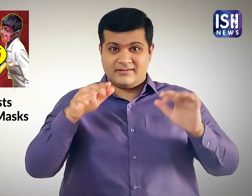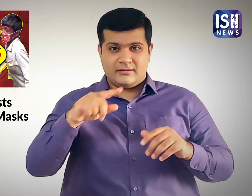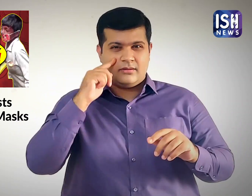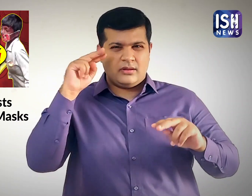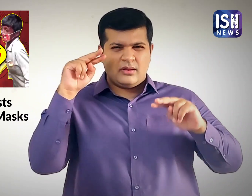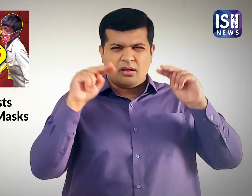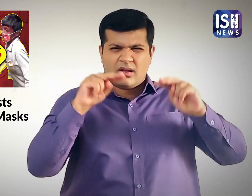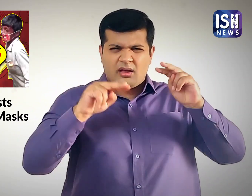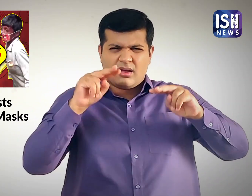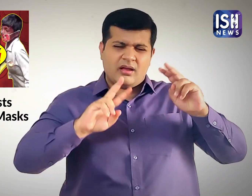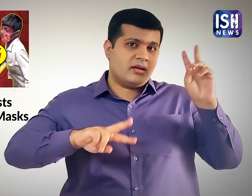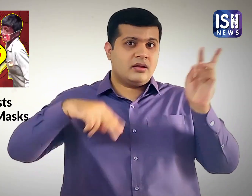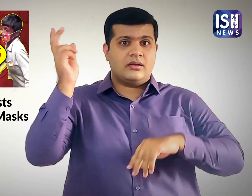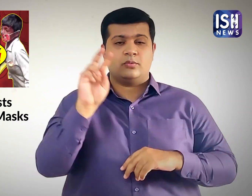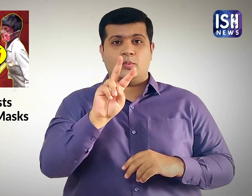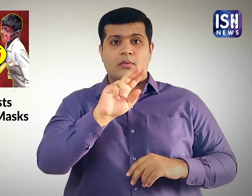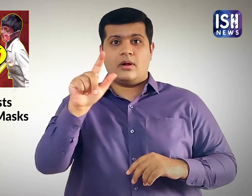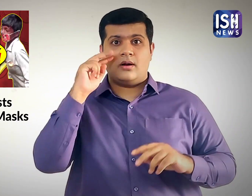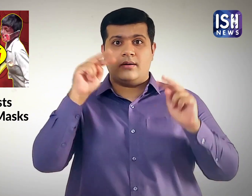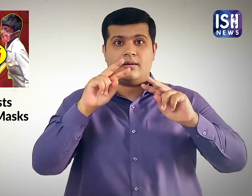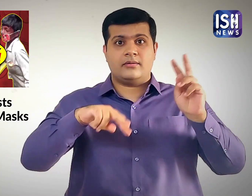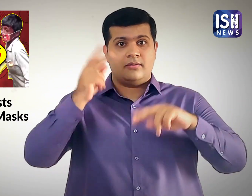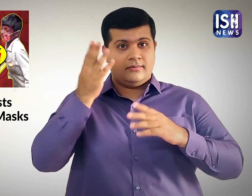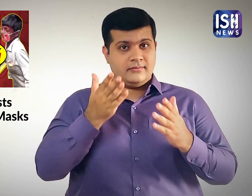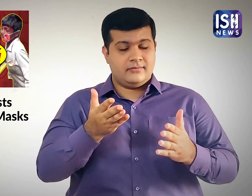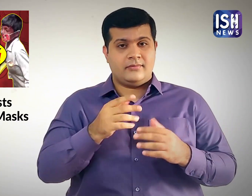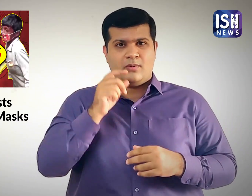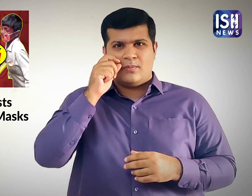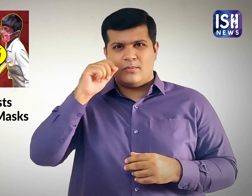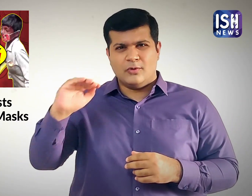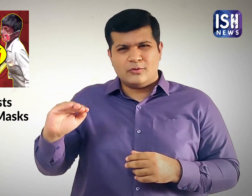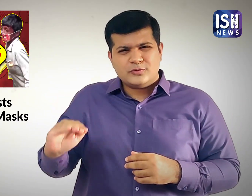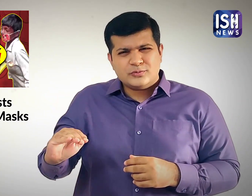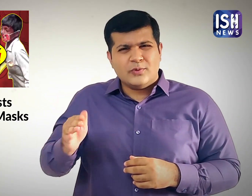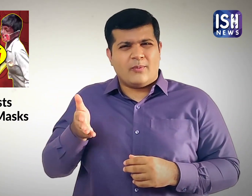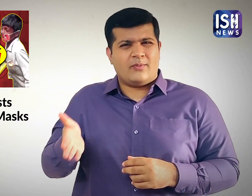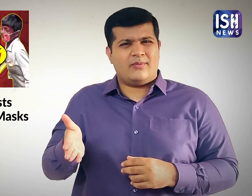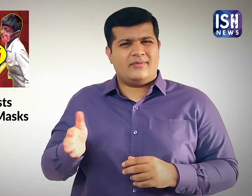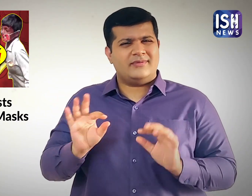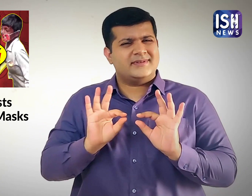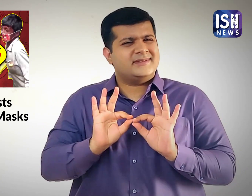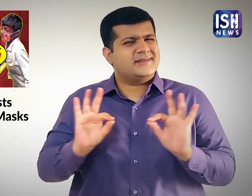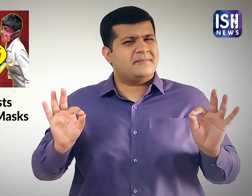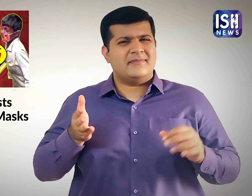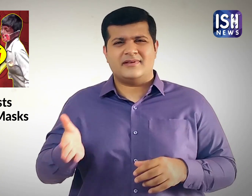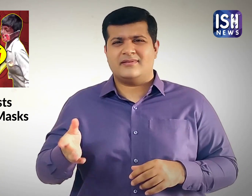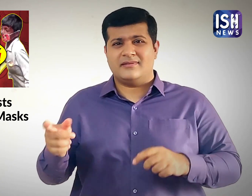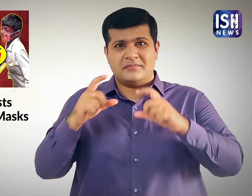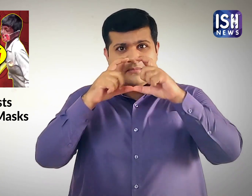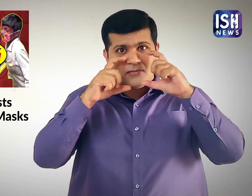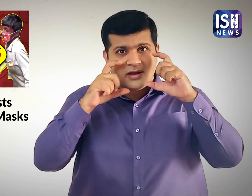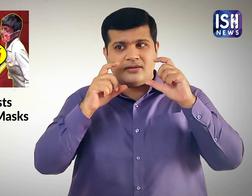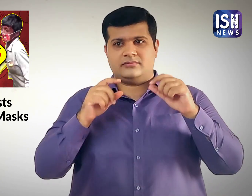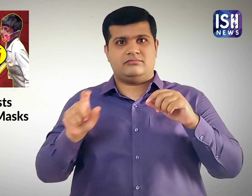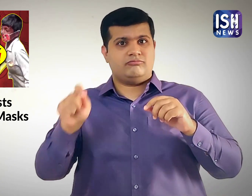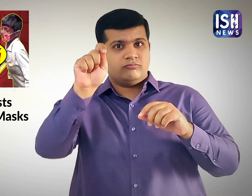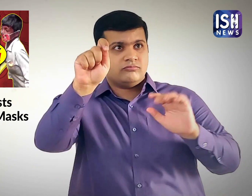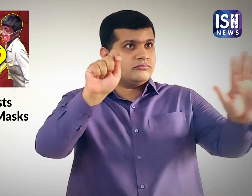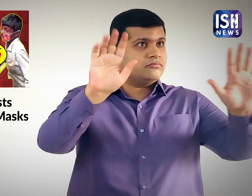वेडियो वाइरल हो गया और दो लाक से अधिक बार देखा गया। छोटा बच्चा मास्क पहने हुए था और दोसरों को भी